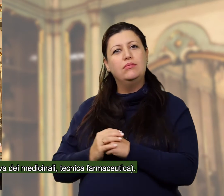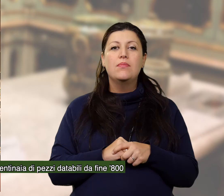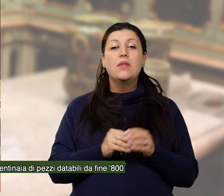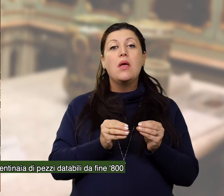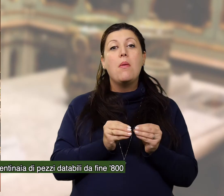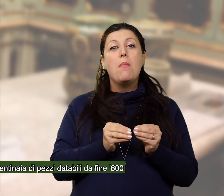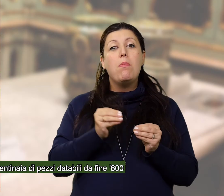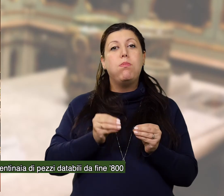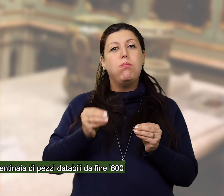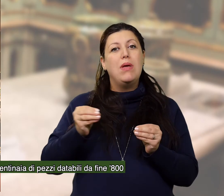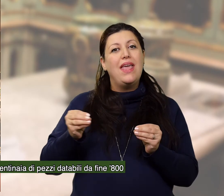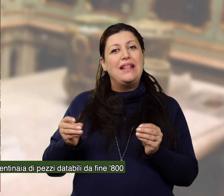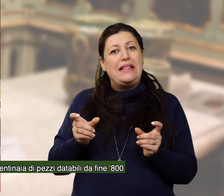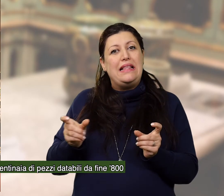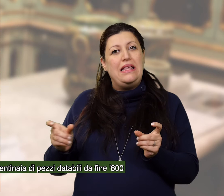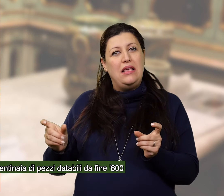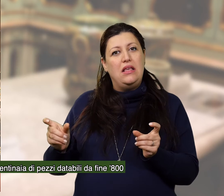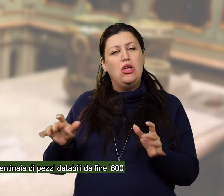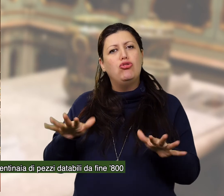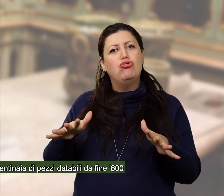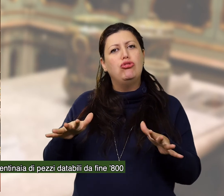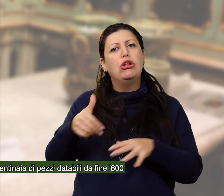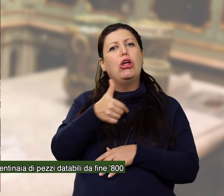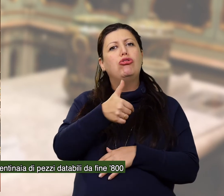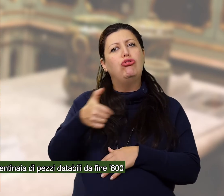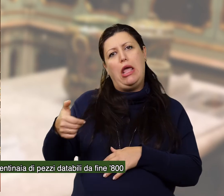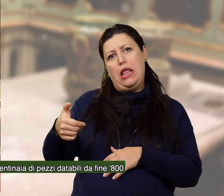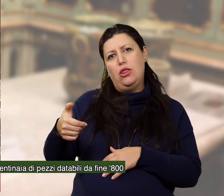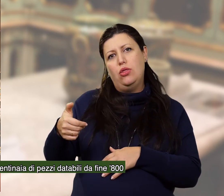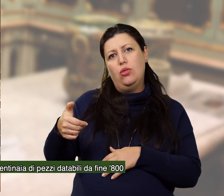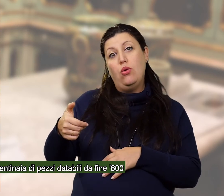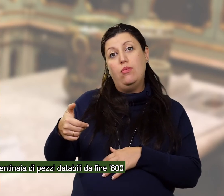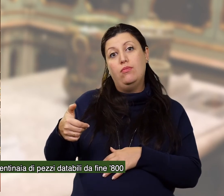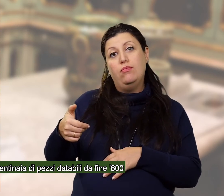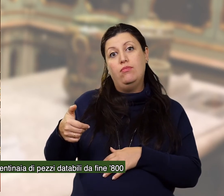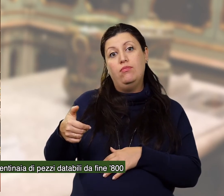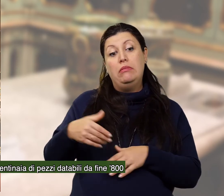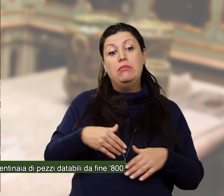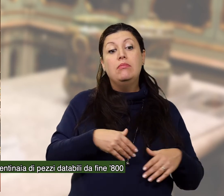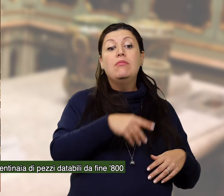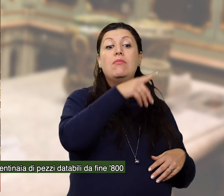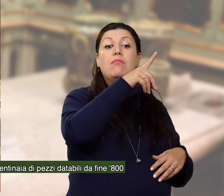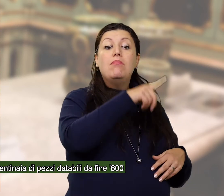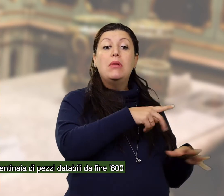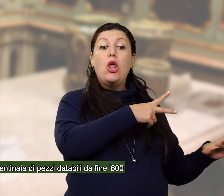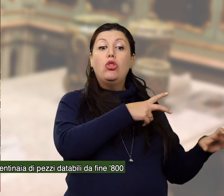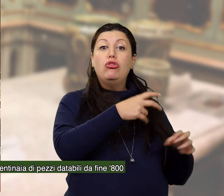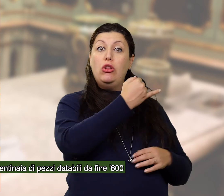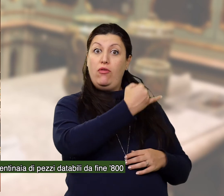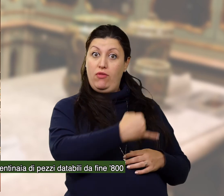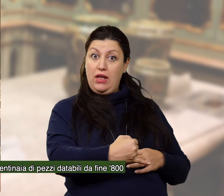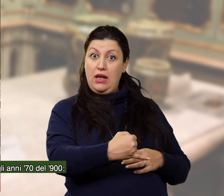si tratta di alcune centinaia di pezzi databili da fine ottocento